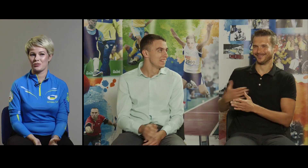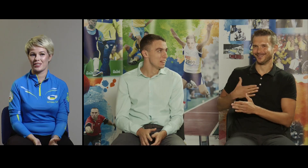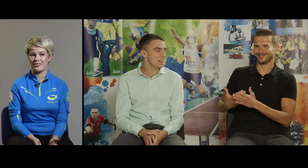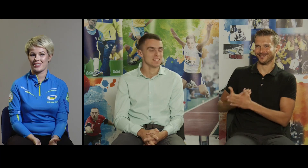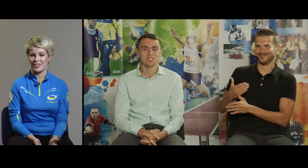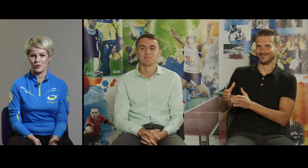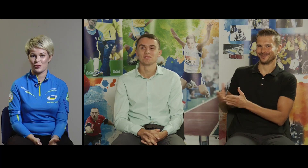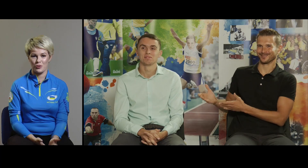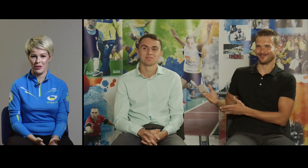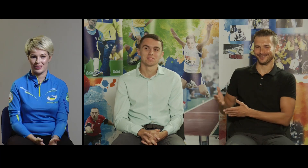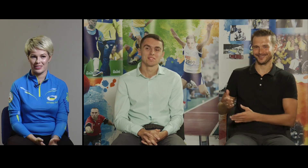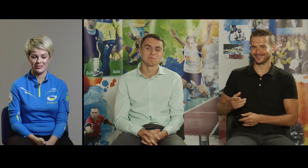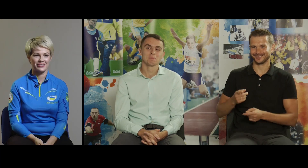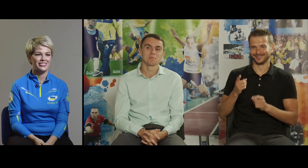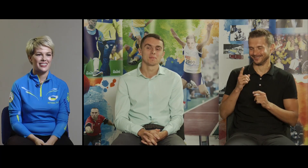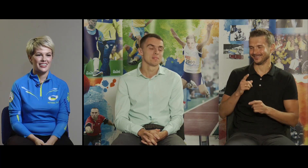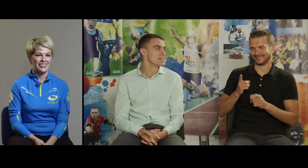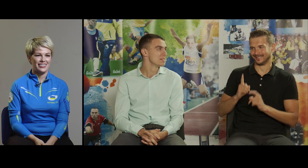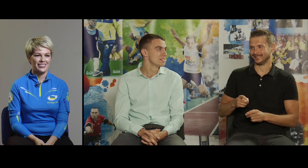Це новий гравець нашої команди.